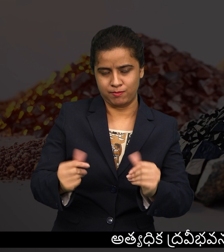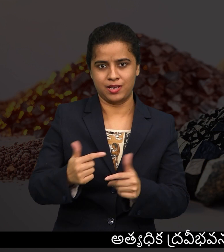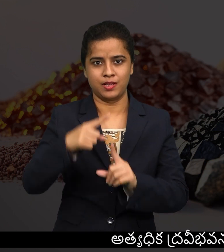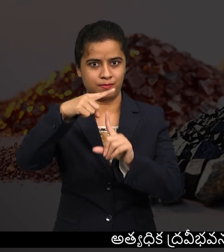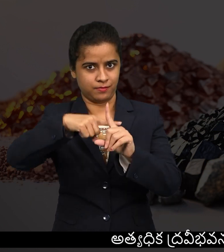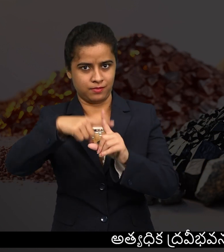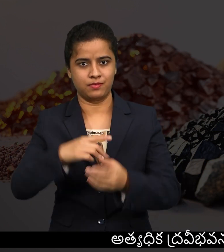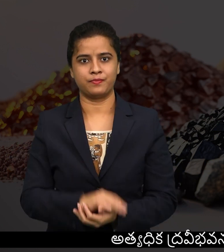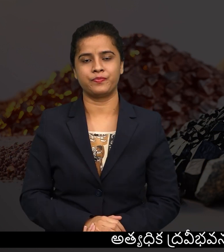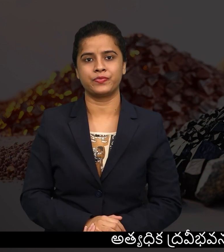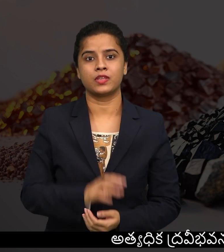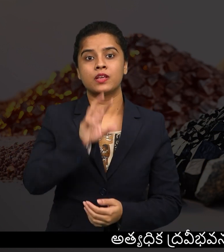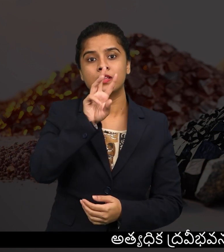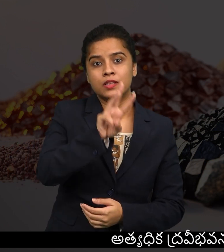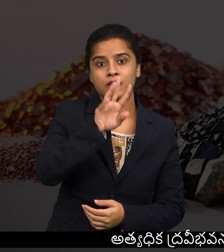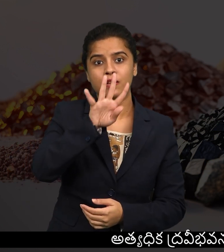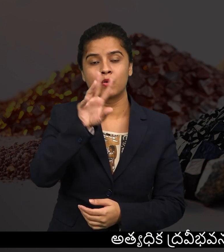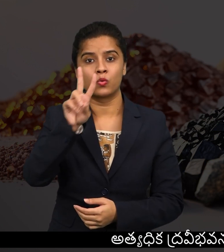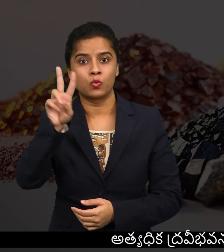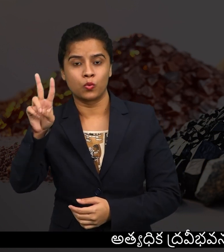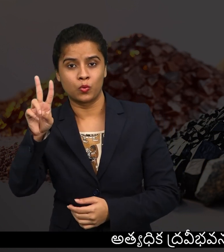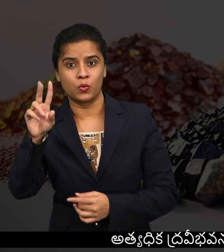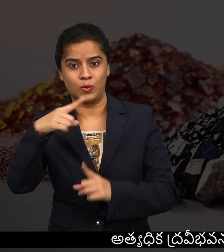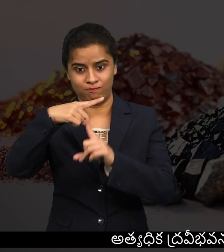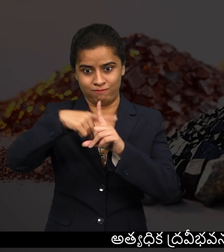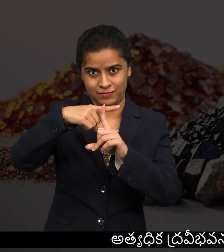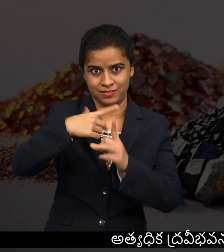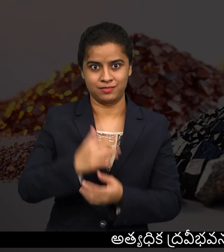3422 డిగ్రీల సెంటీగ్రేడ్ కలిగి ఉంటుంది.